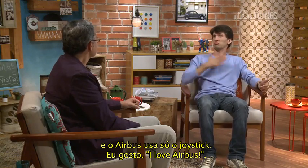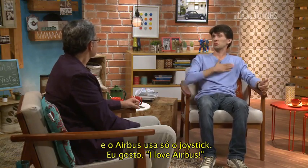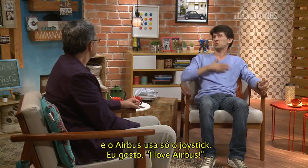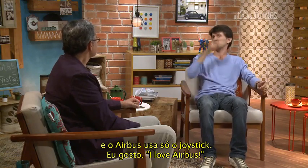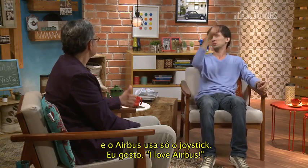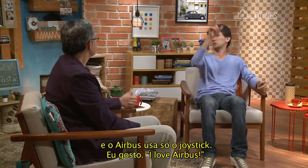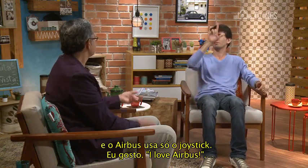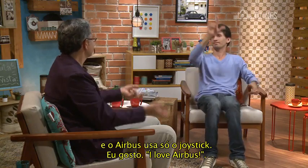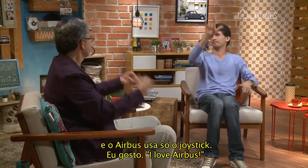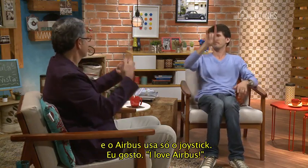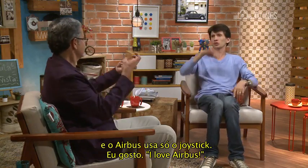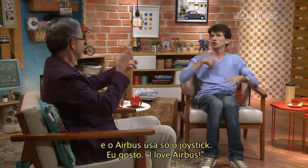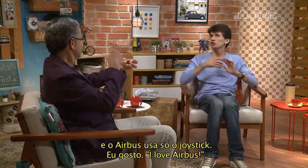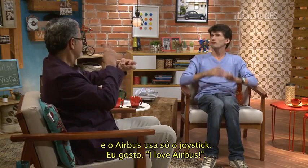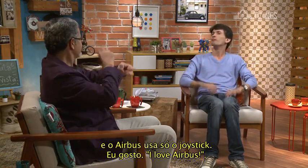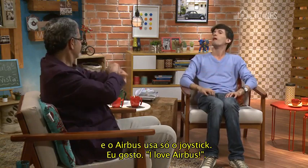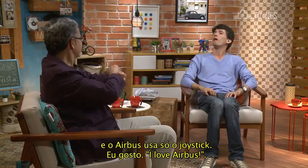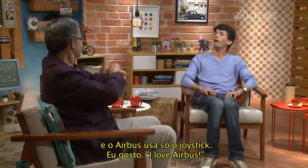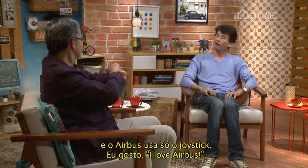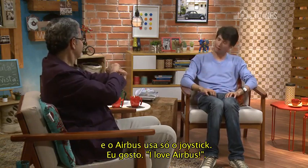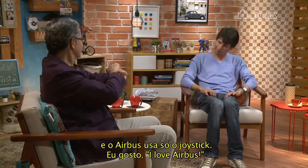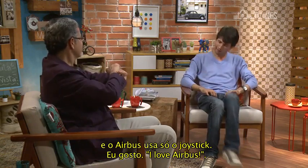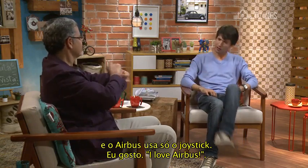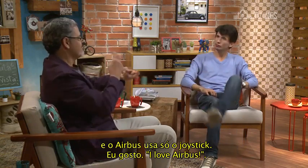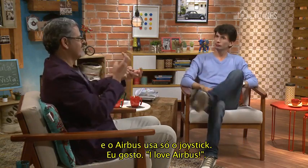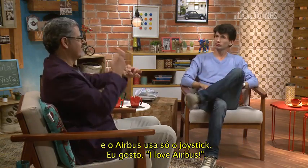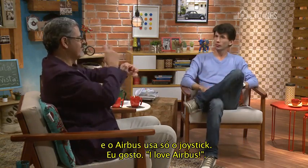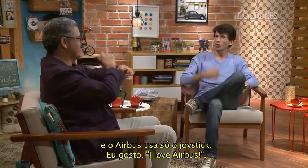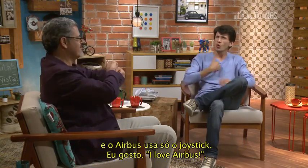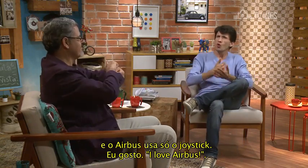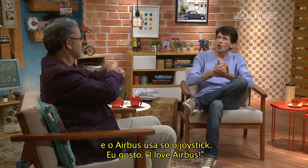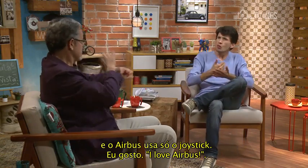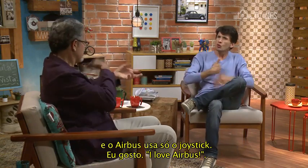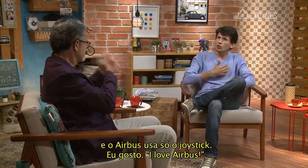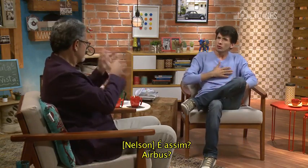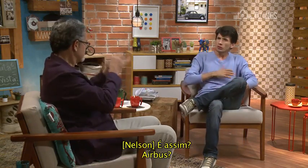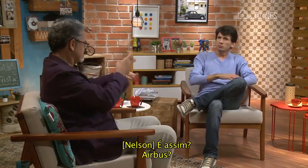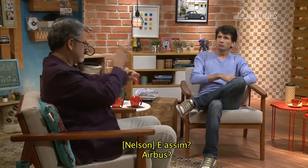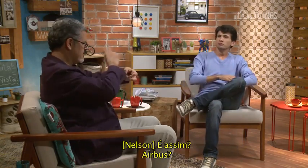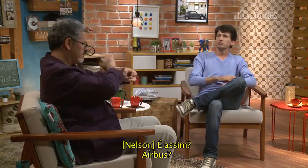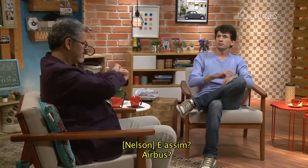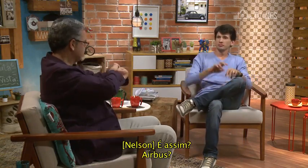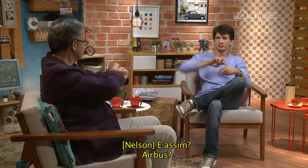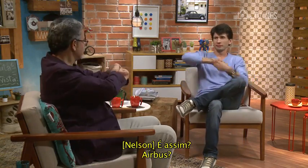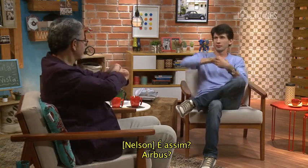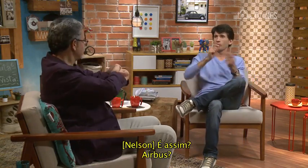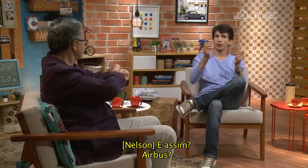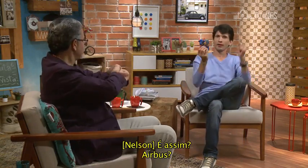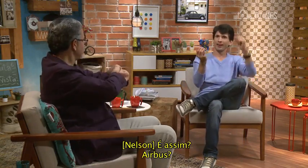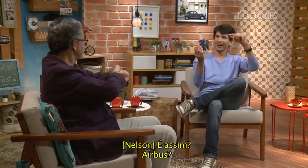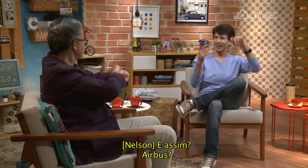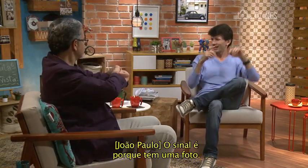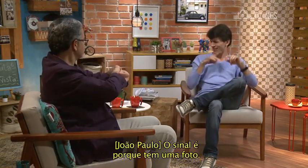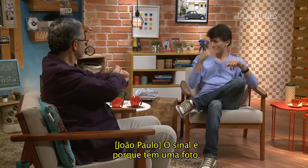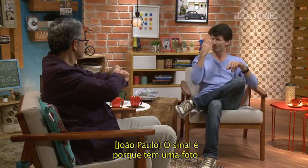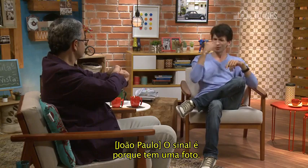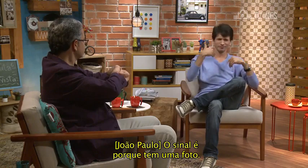eu gosto I Love banda ervas é assim o sinal que tem uma